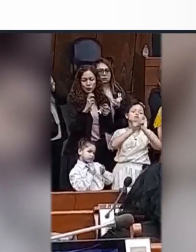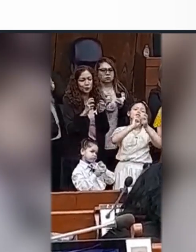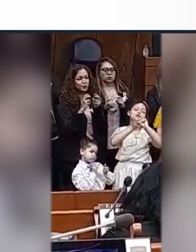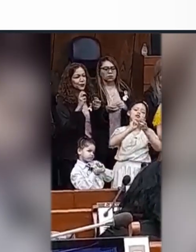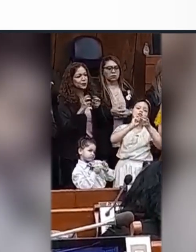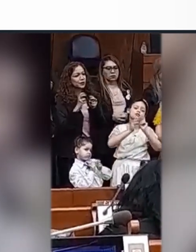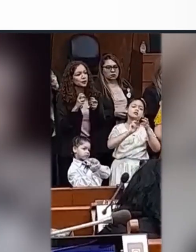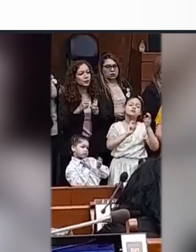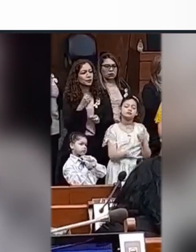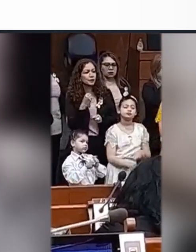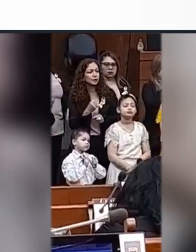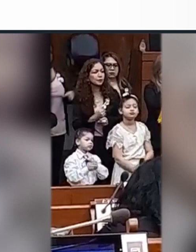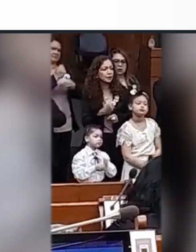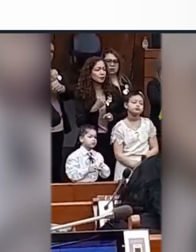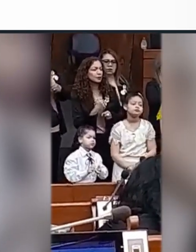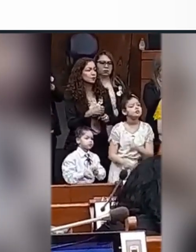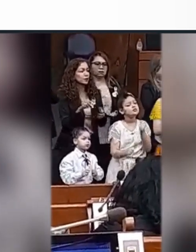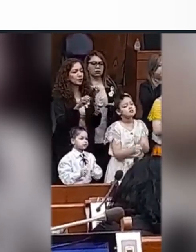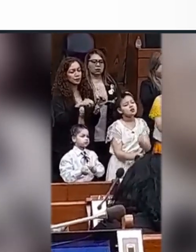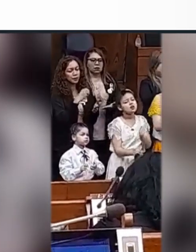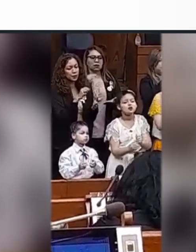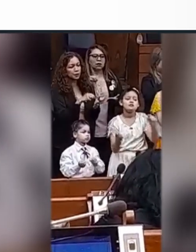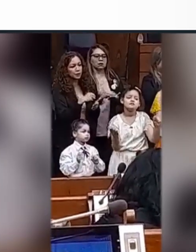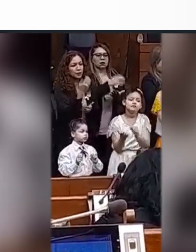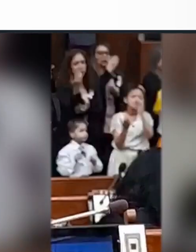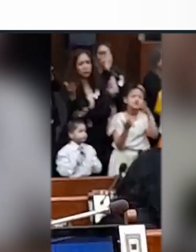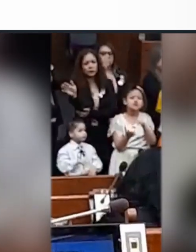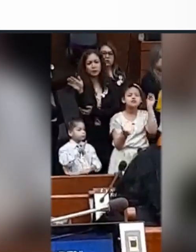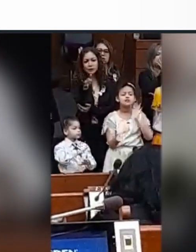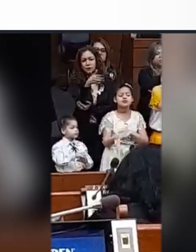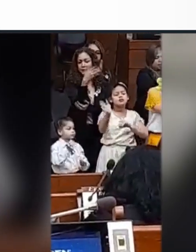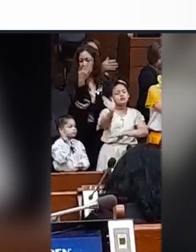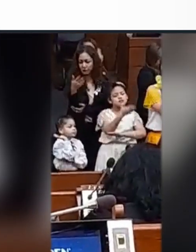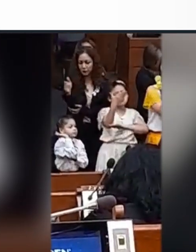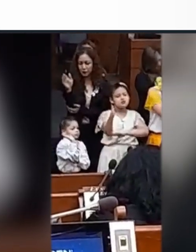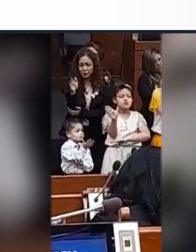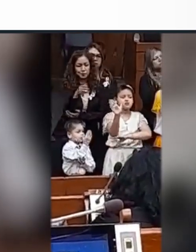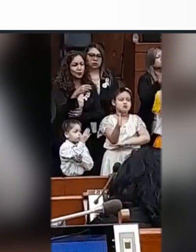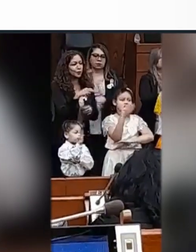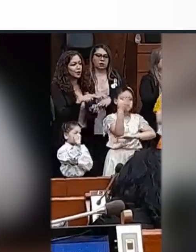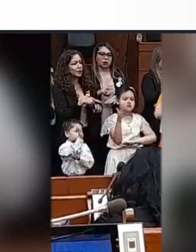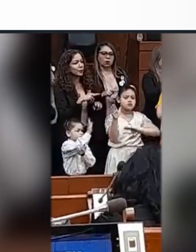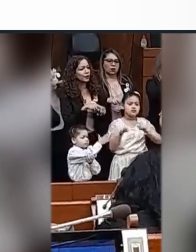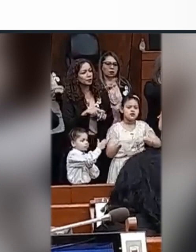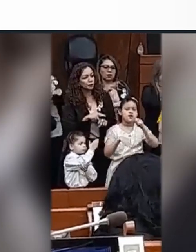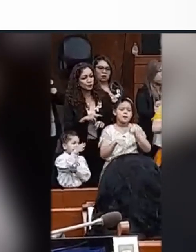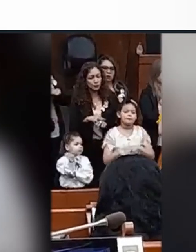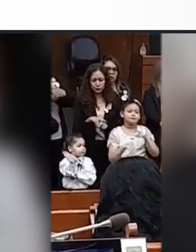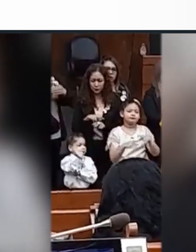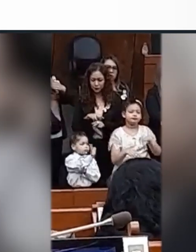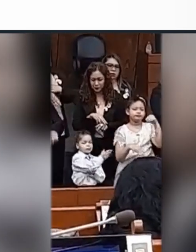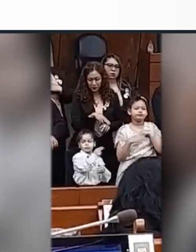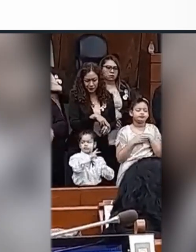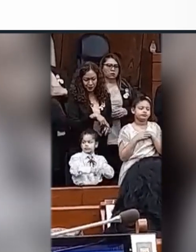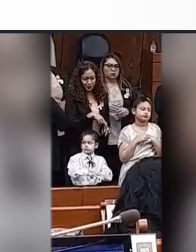se recuerda justamente para crear conciencia, para visibilizar a las personas con discapacidad